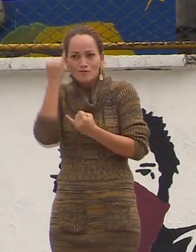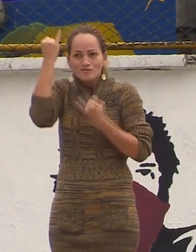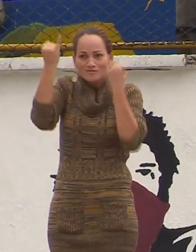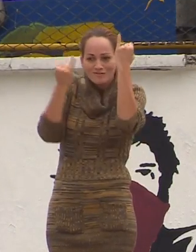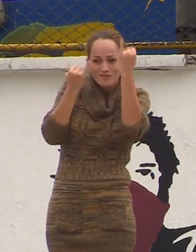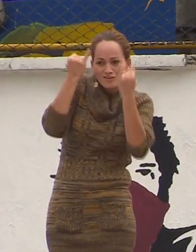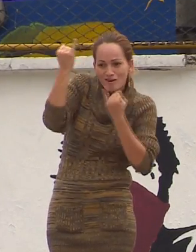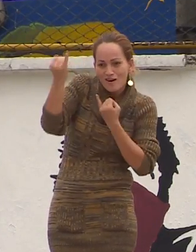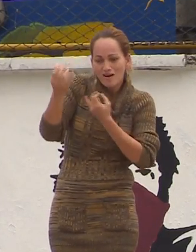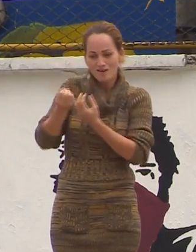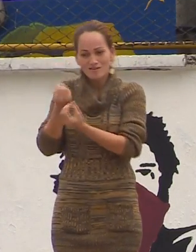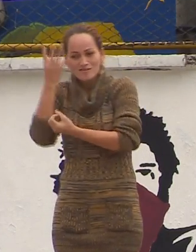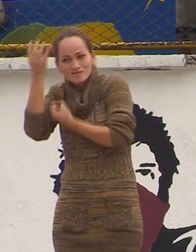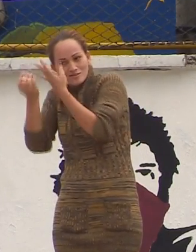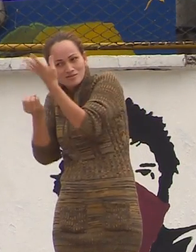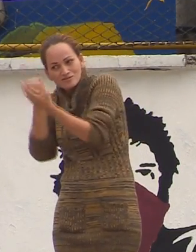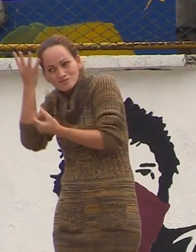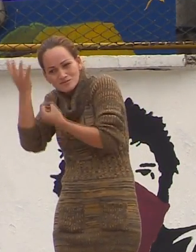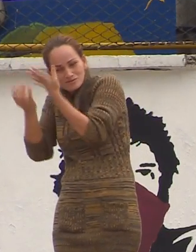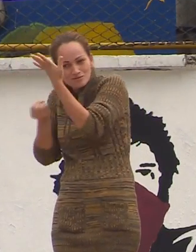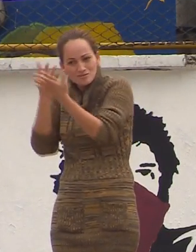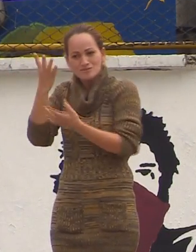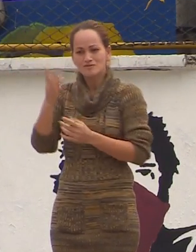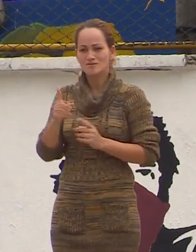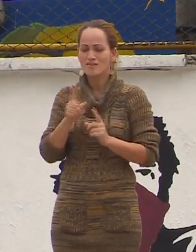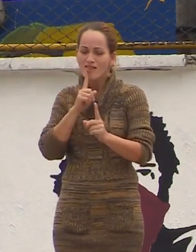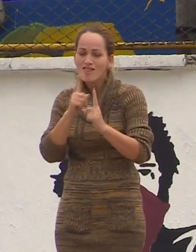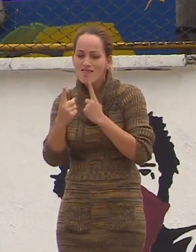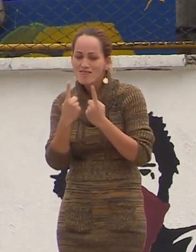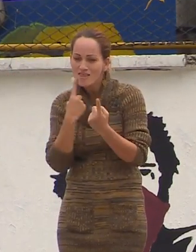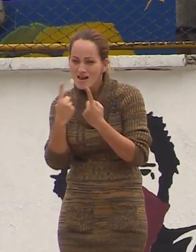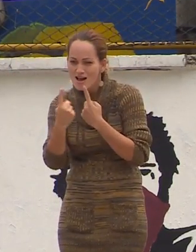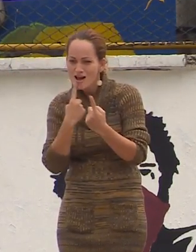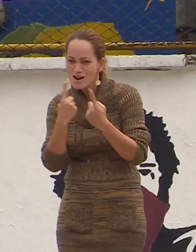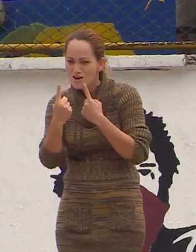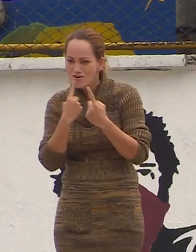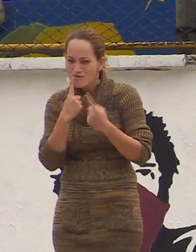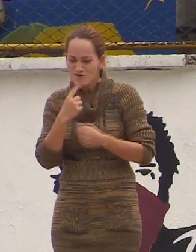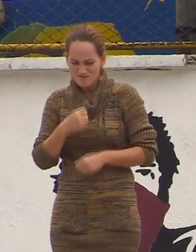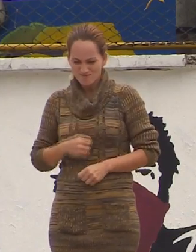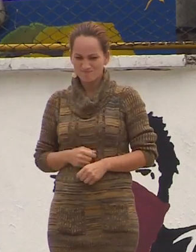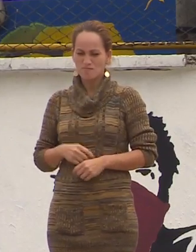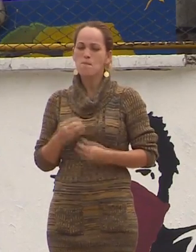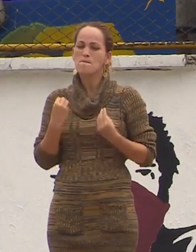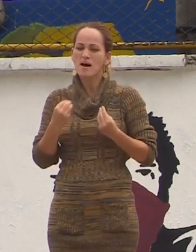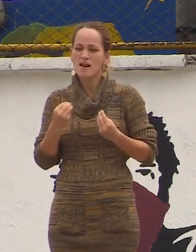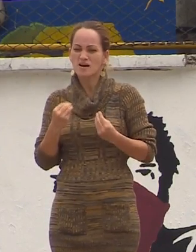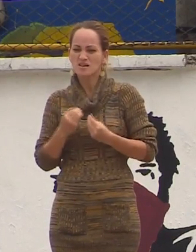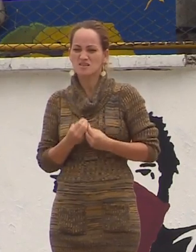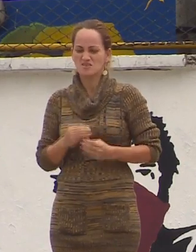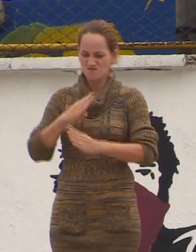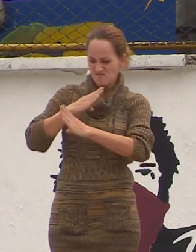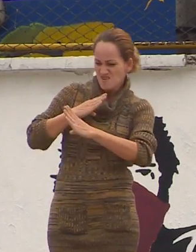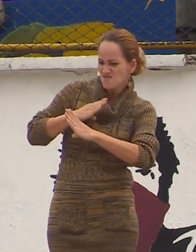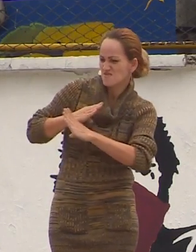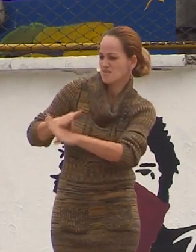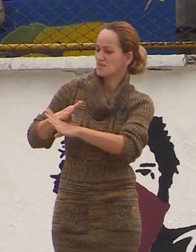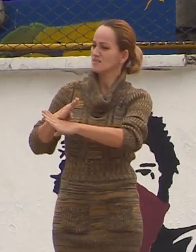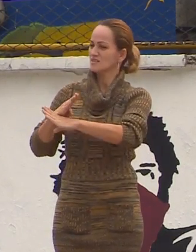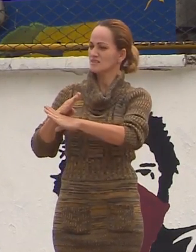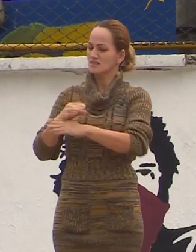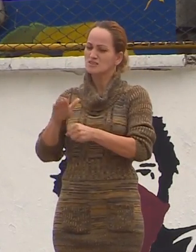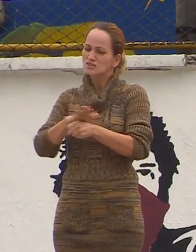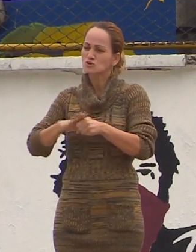con creatividad, con diálogo y con fortaleza para enfrentar esta situación con